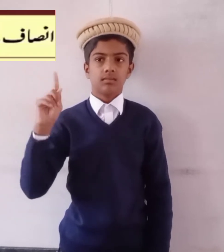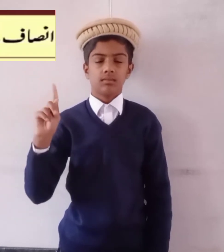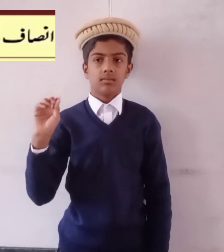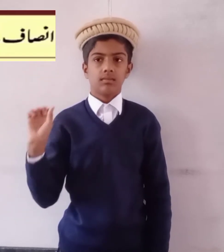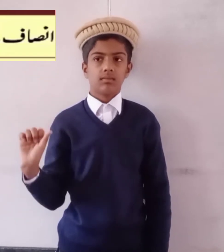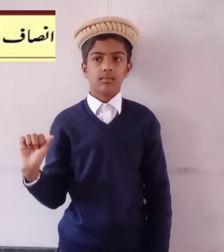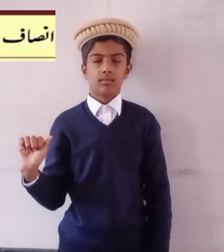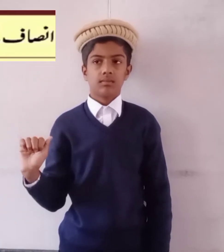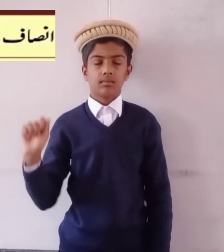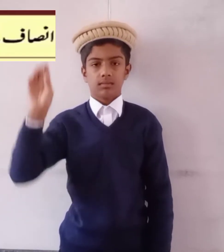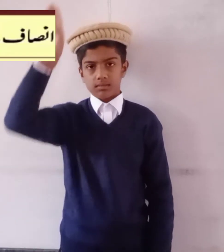حاکم